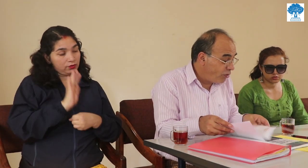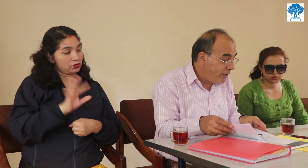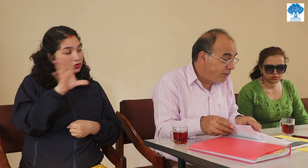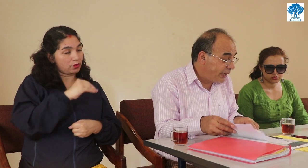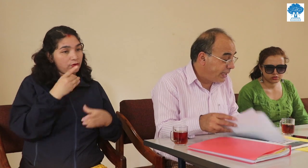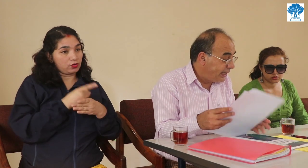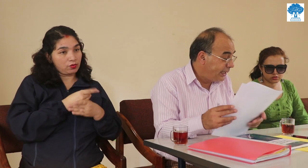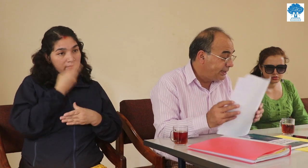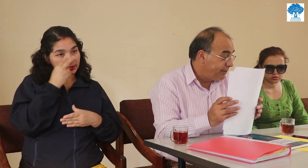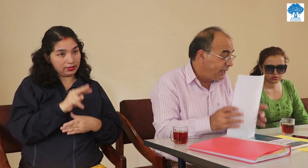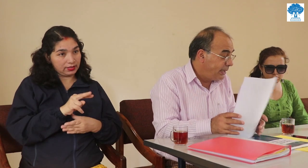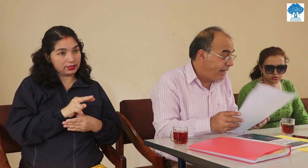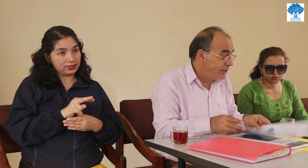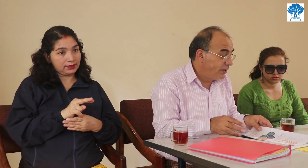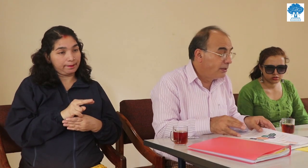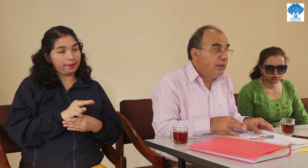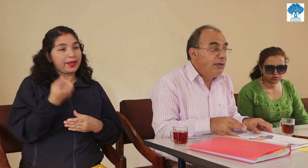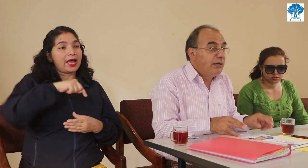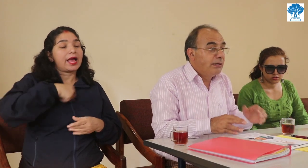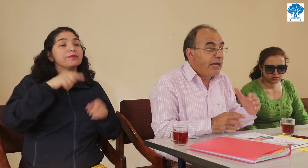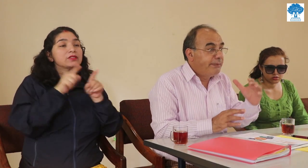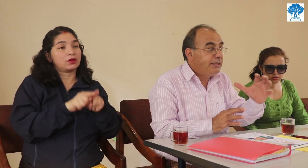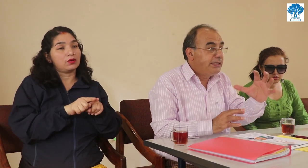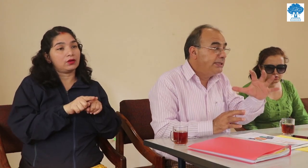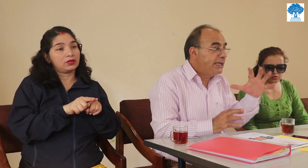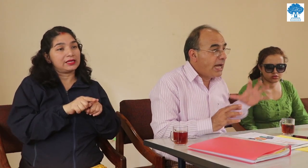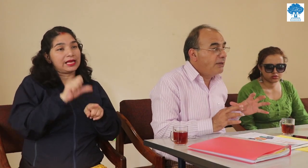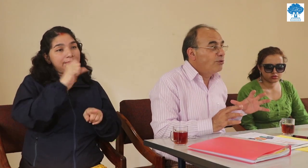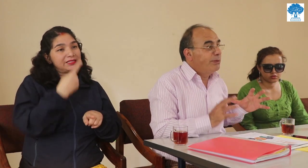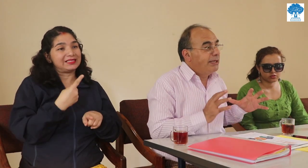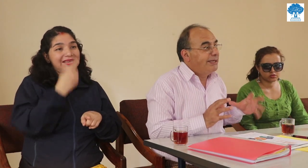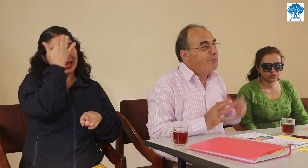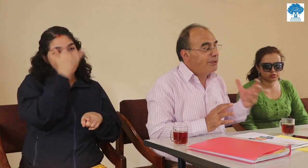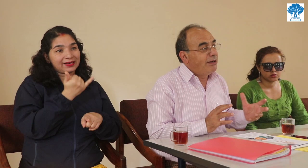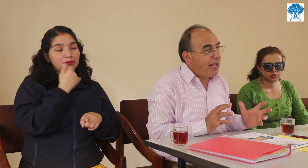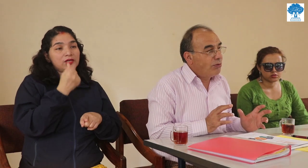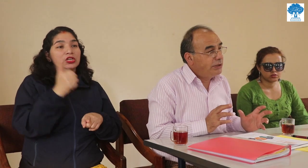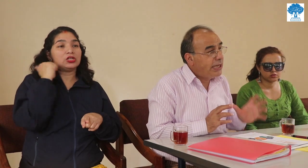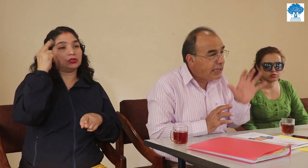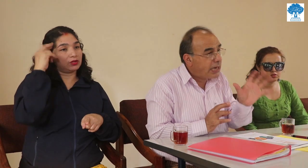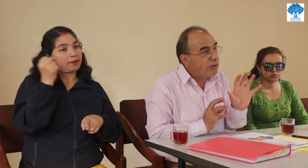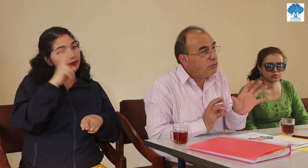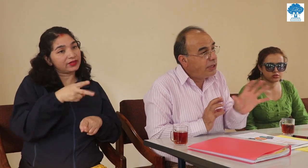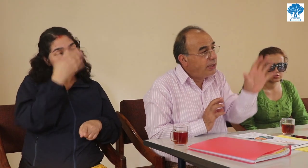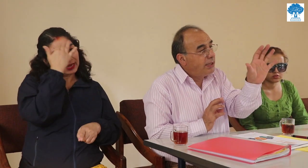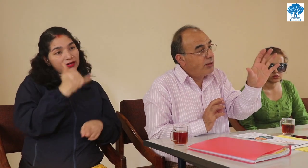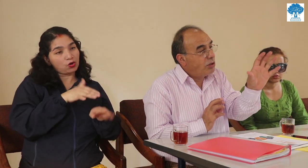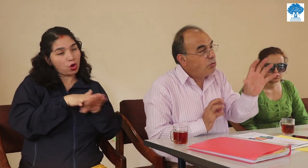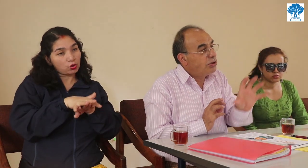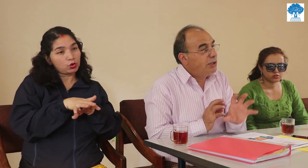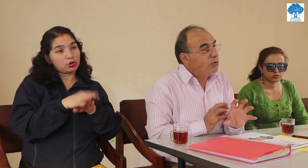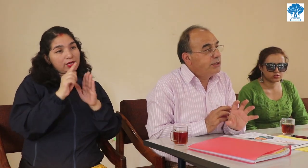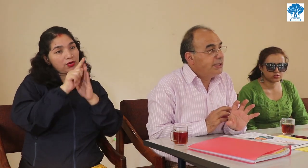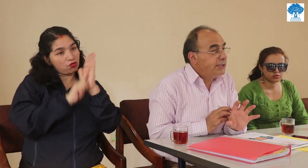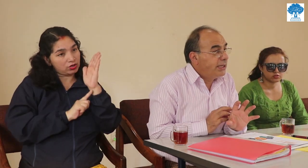सबै डकुमेन्टहरू हेर्दाखेरि के देखिन्छ भन्दाखेरि हामीसँग हामीले जे जे कारणहरू भनेर हिजो पत्ता लगाएको त्यही कारणहरू नै